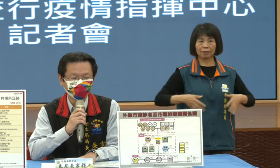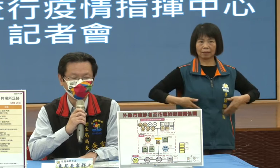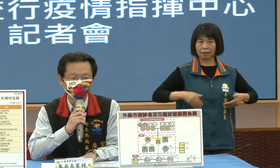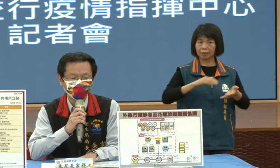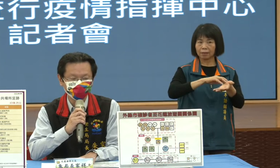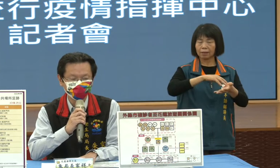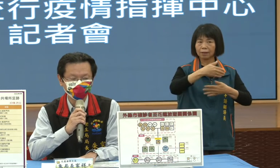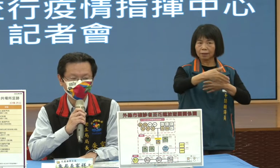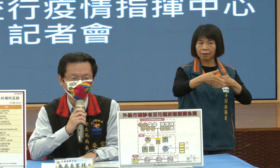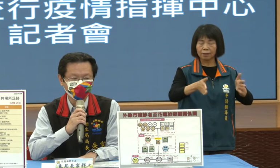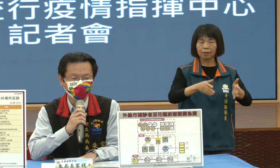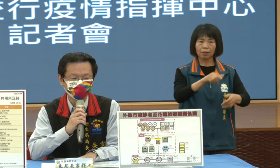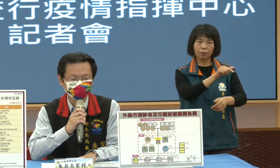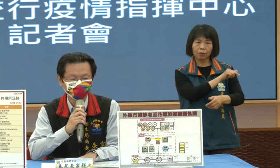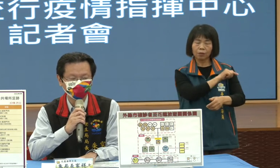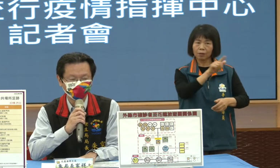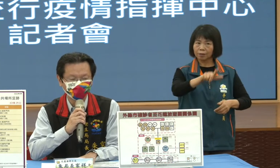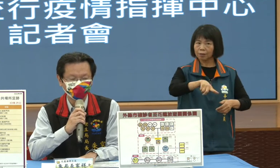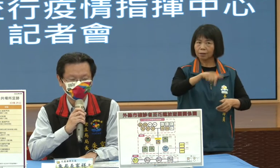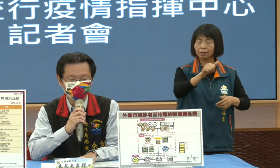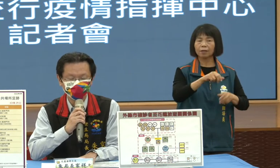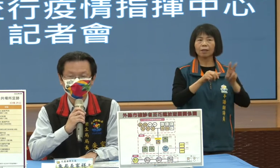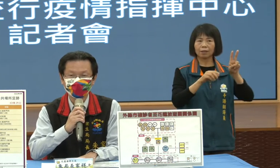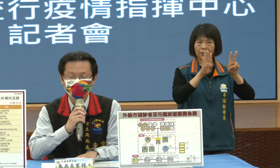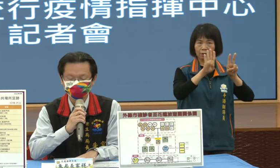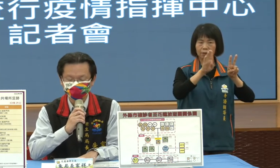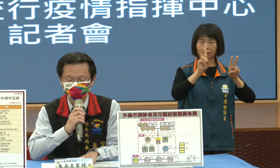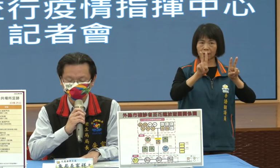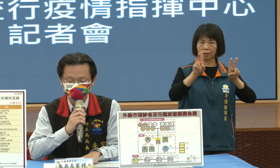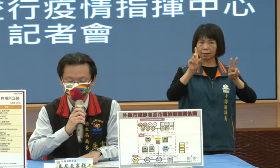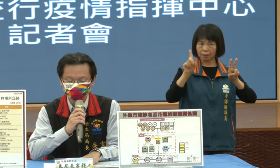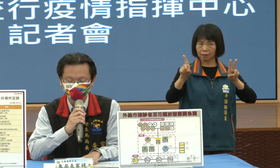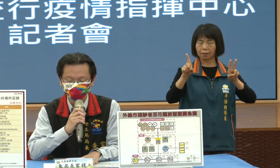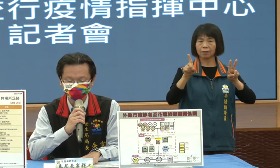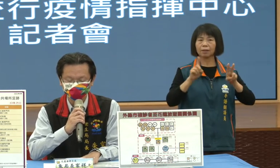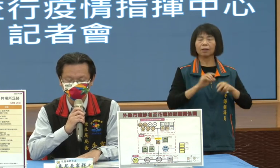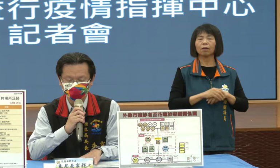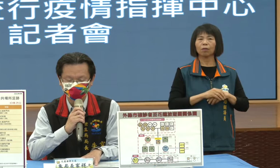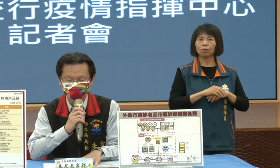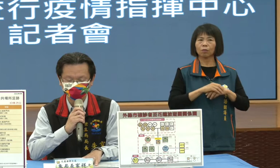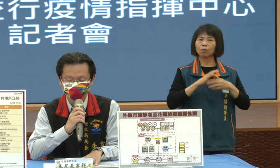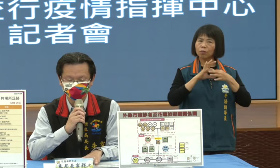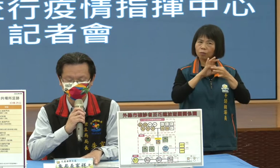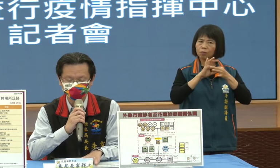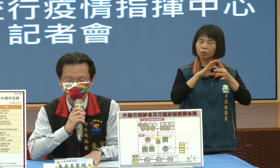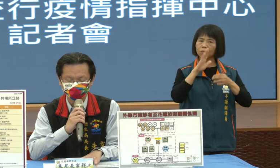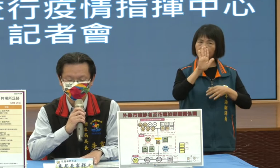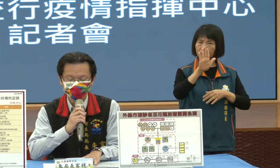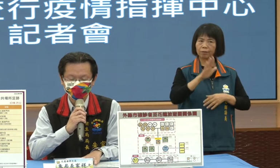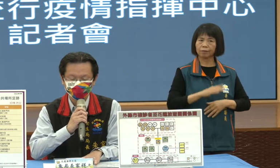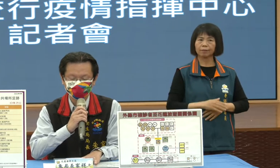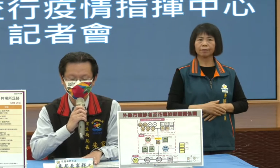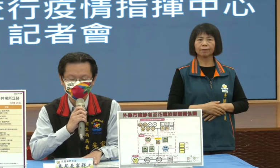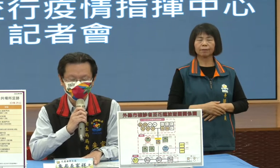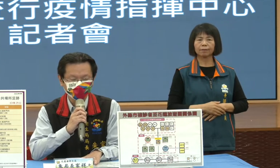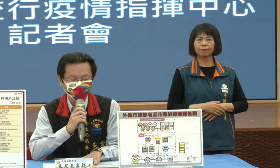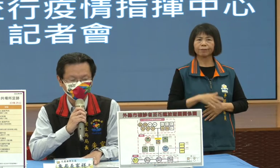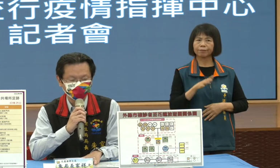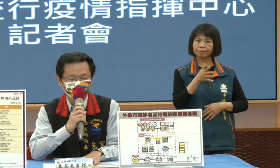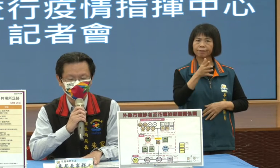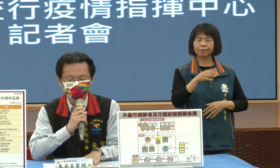的护理师24221，他是有相关性的啊，他是有相关性的哈、啊，因